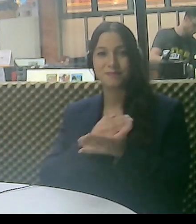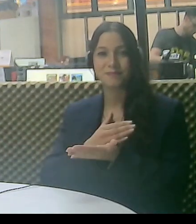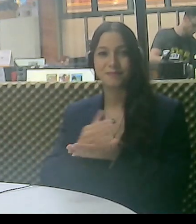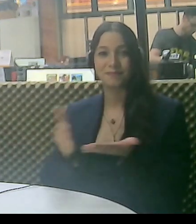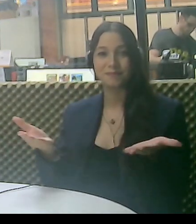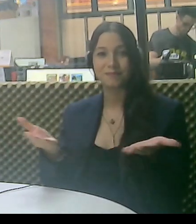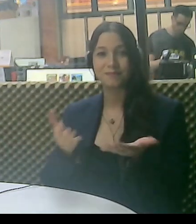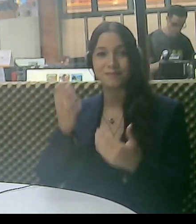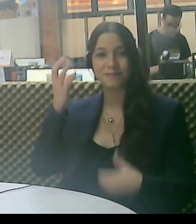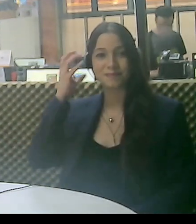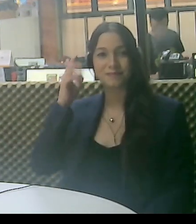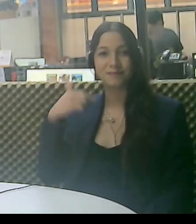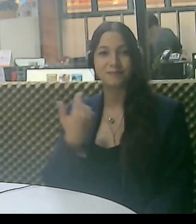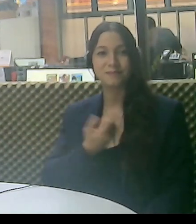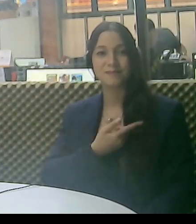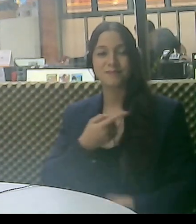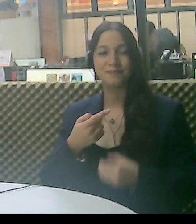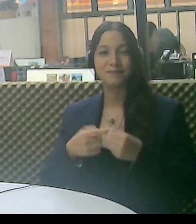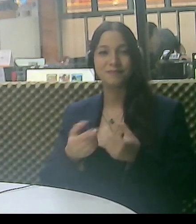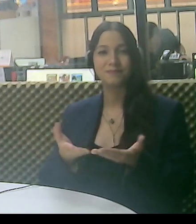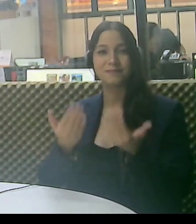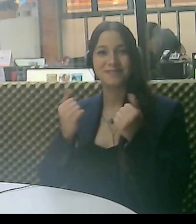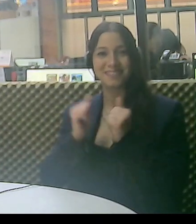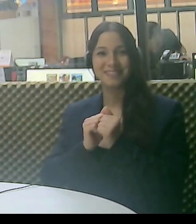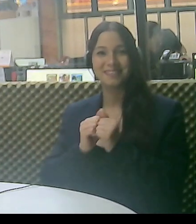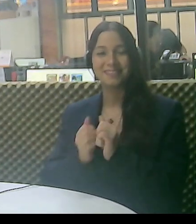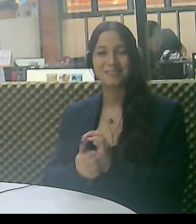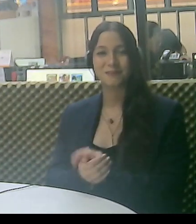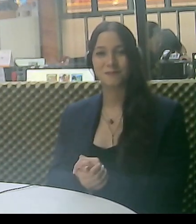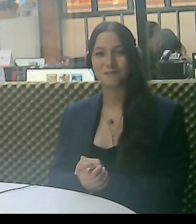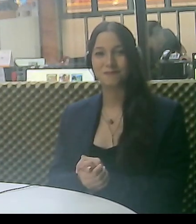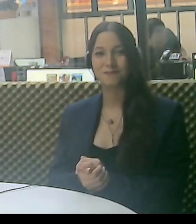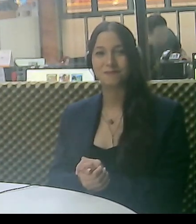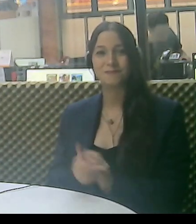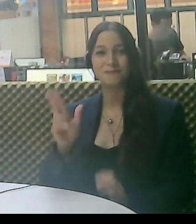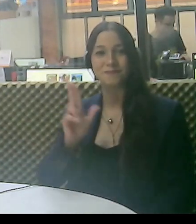de agora na Rádio Nossa Cidade. Vem com a gente!